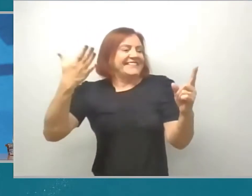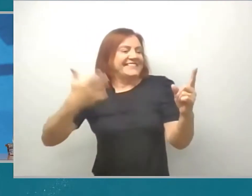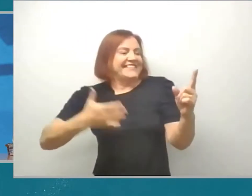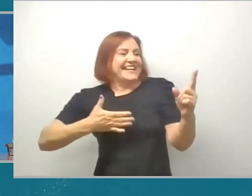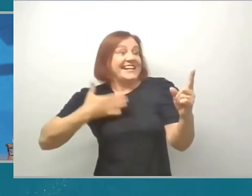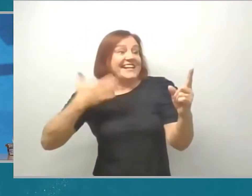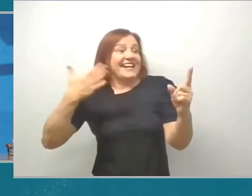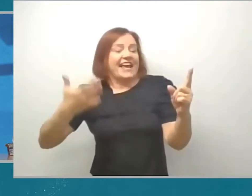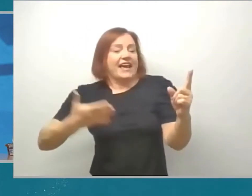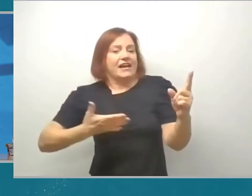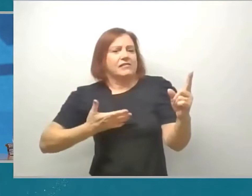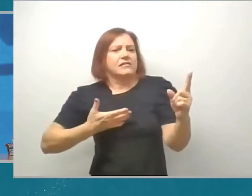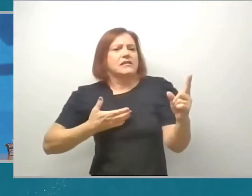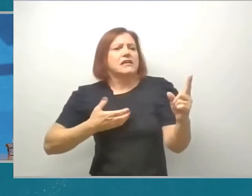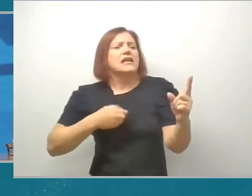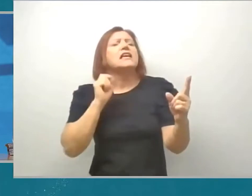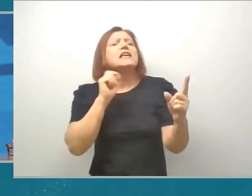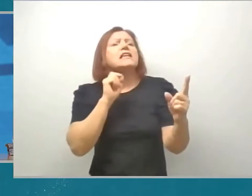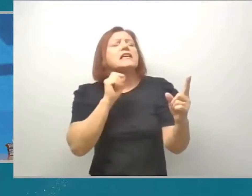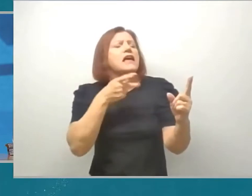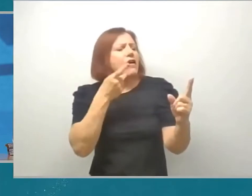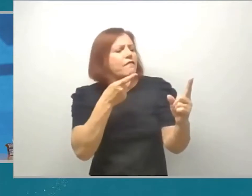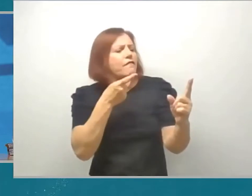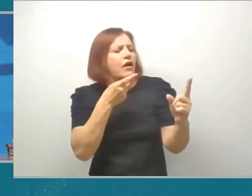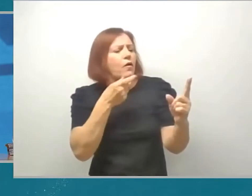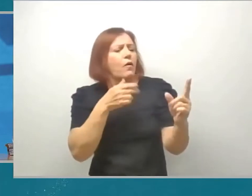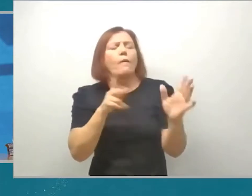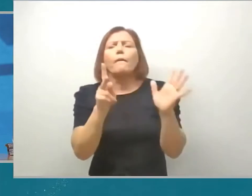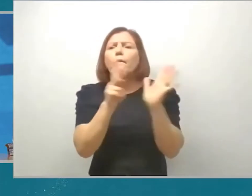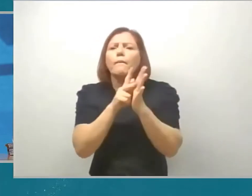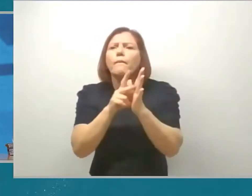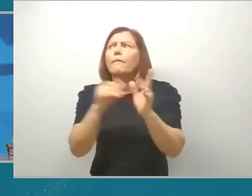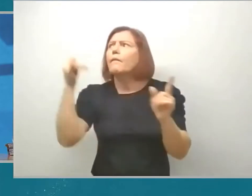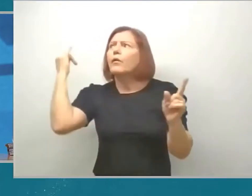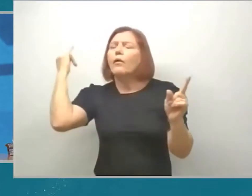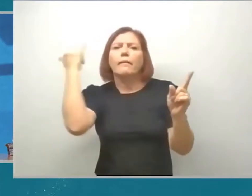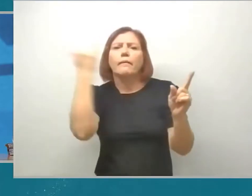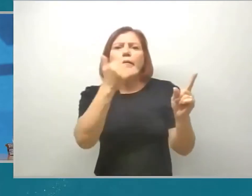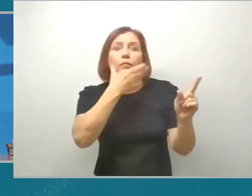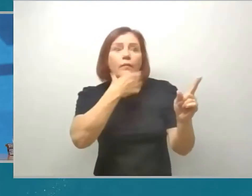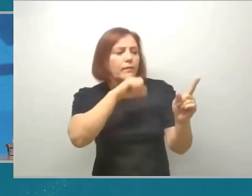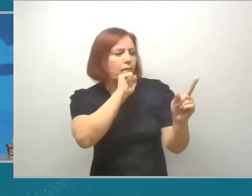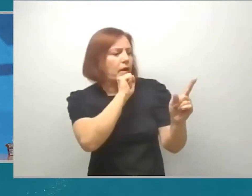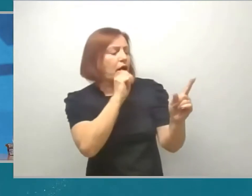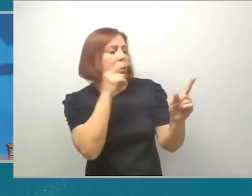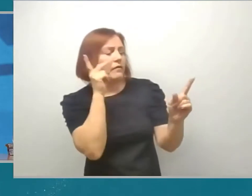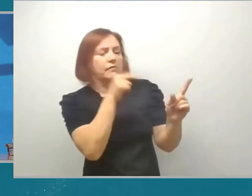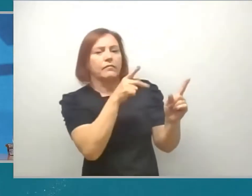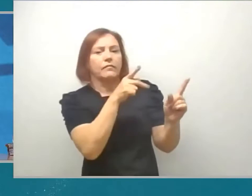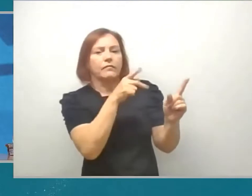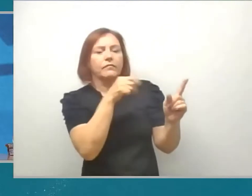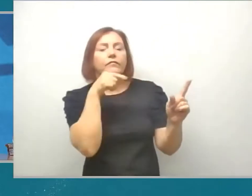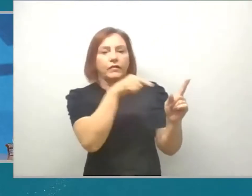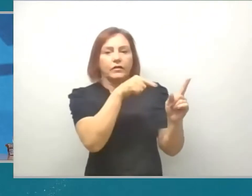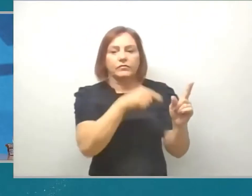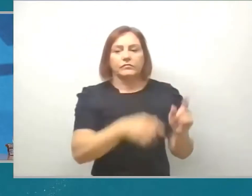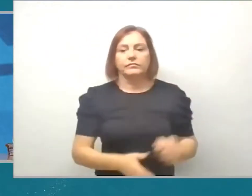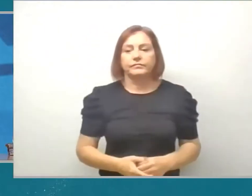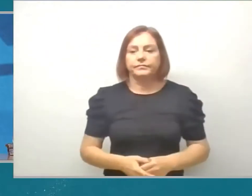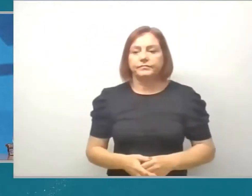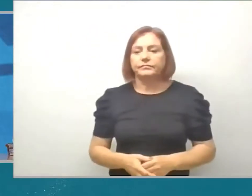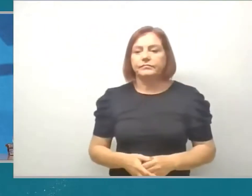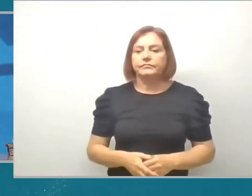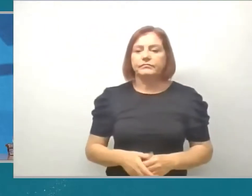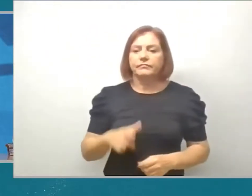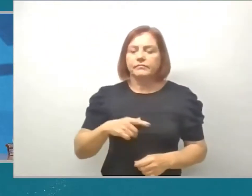próprio Pai declarando isso. Aqui nós temos o Filho sendo batizado, nós temos o